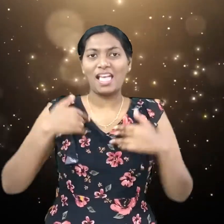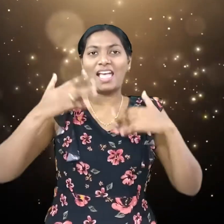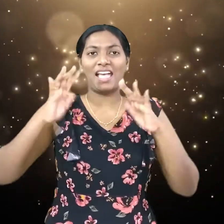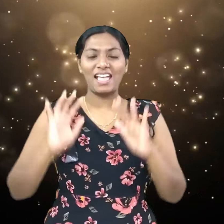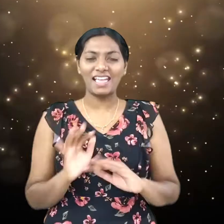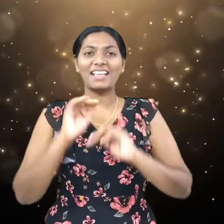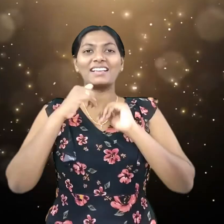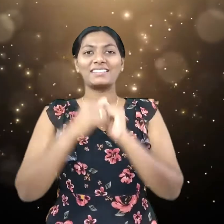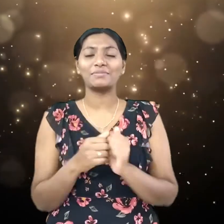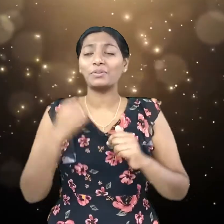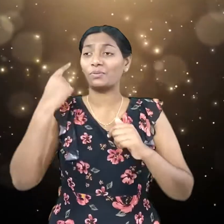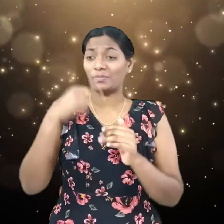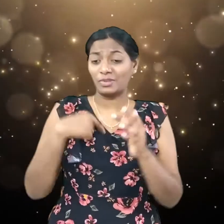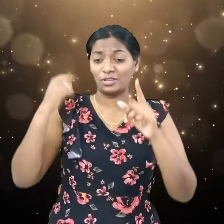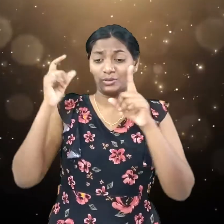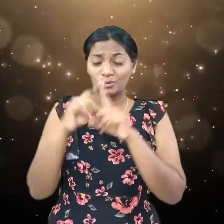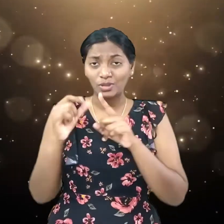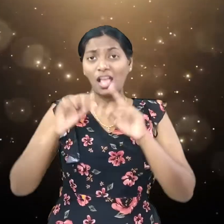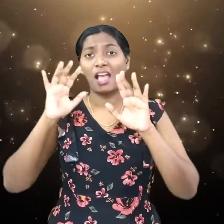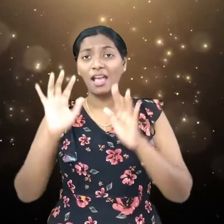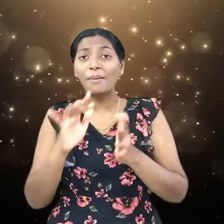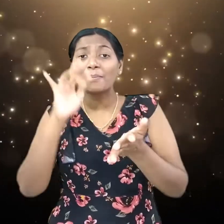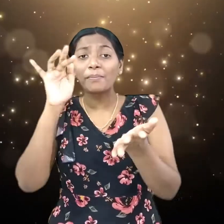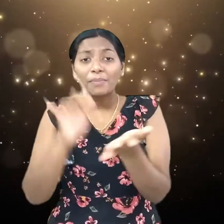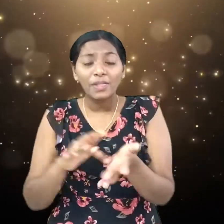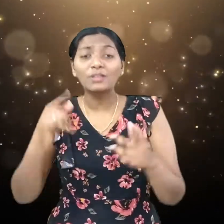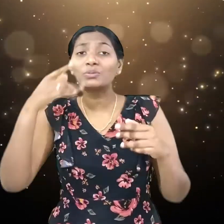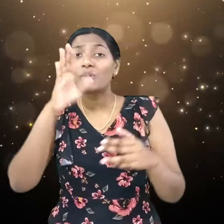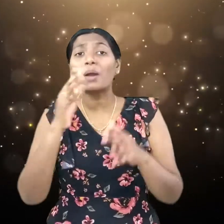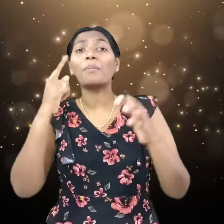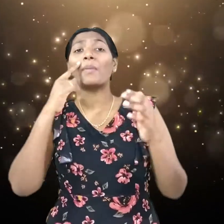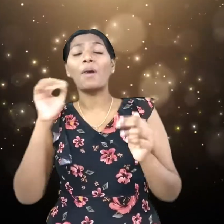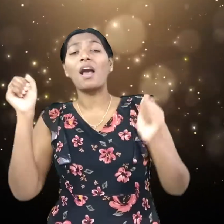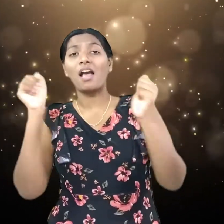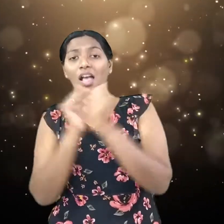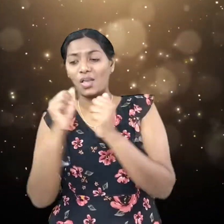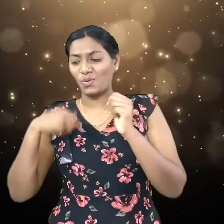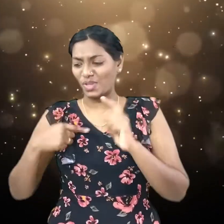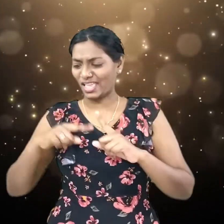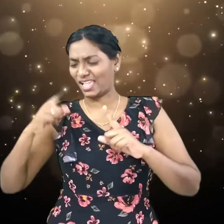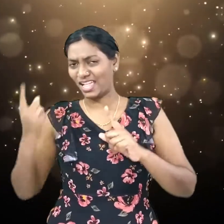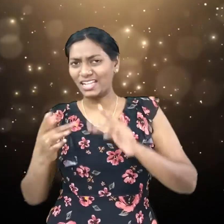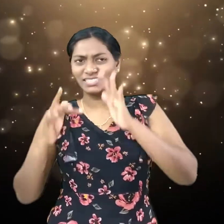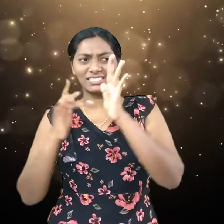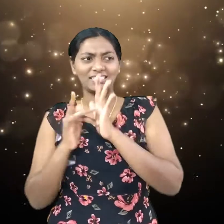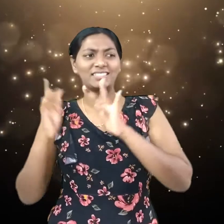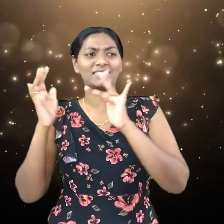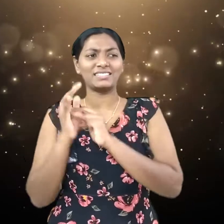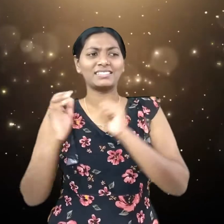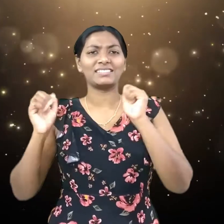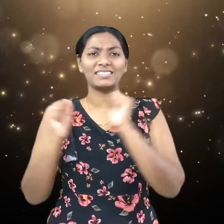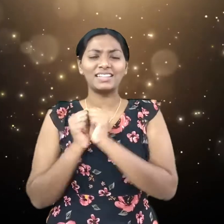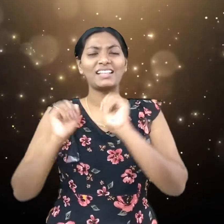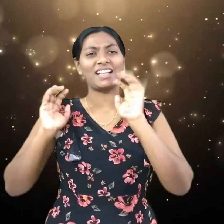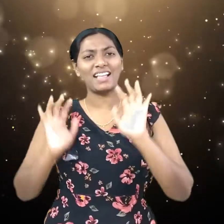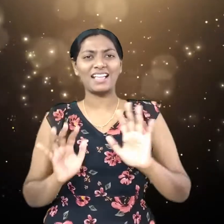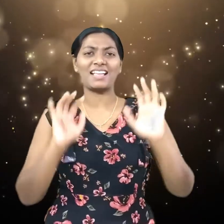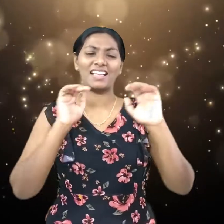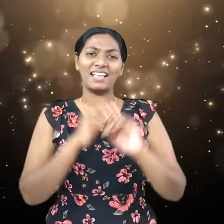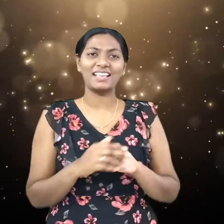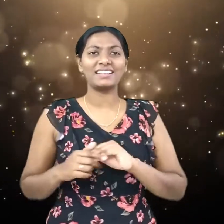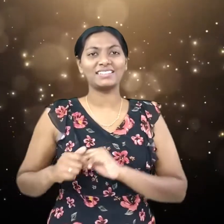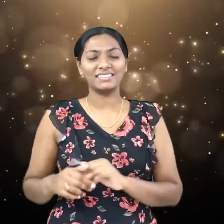वो हूँ जो वो कहता, वहाँ हूँ जहाँ कहता, मेरे पास जो वो कहता, मैं कौन हूँ